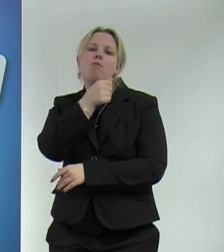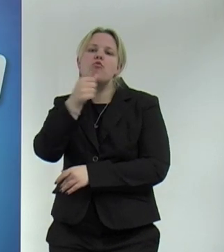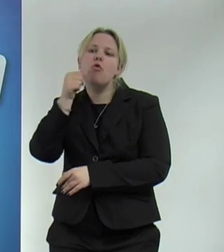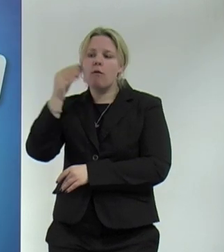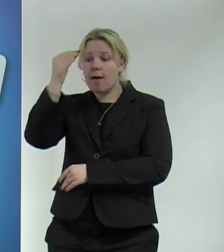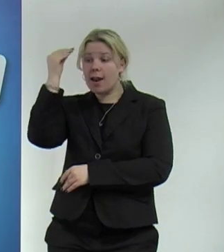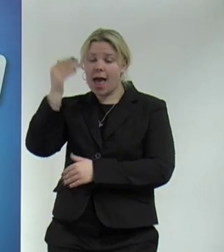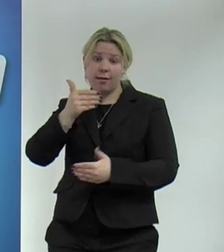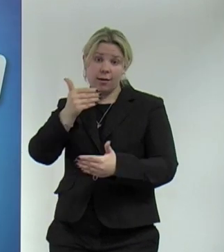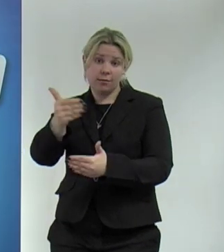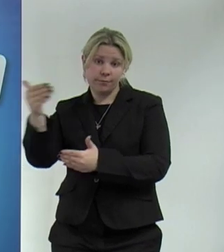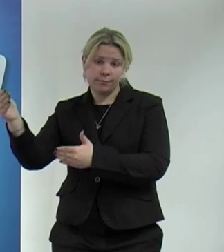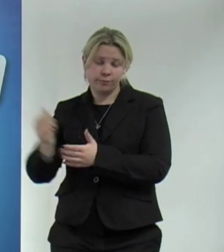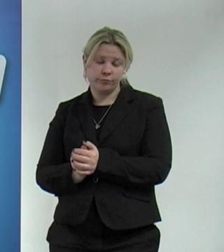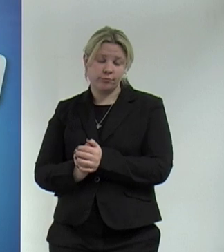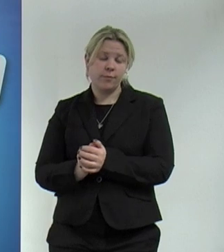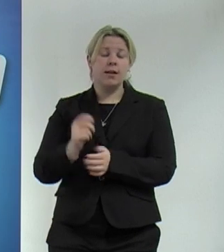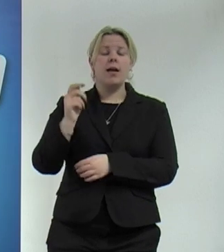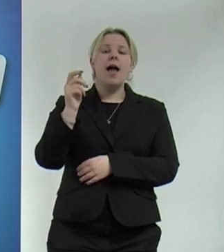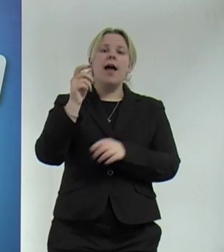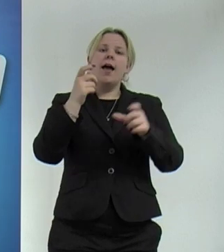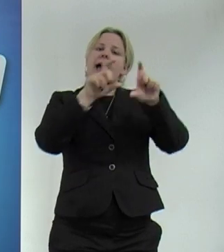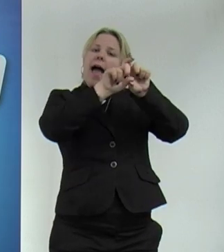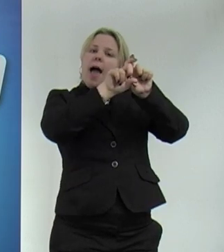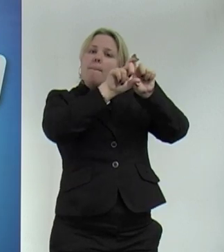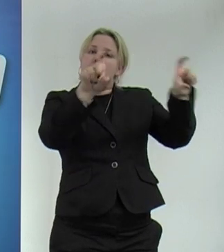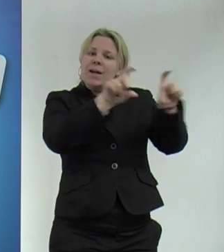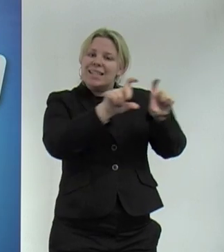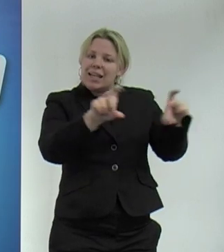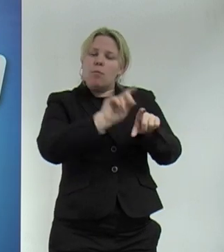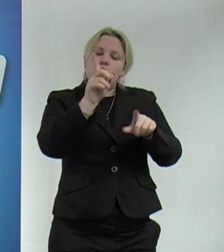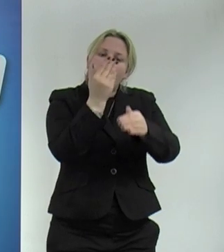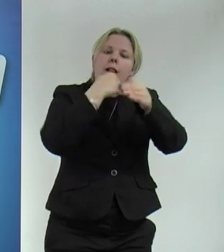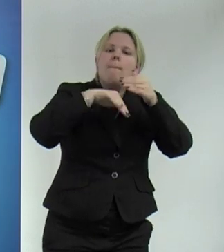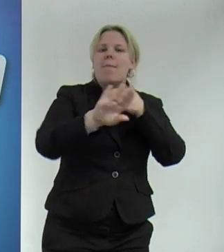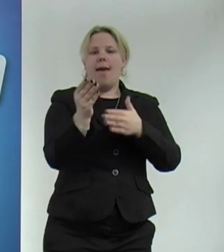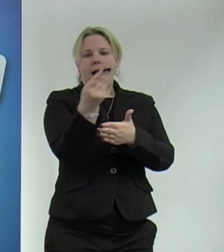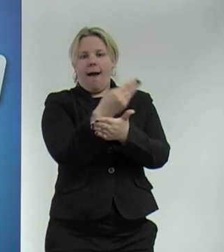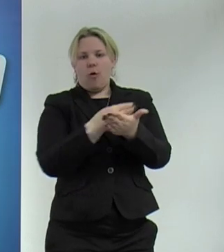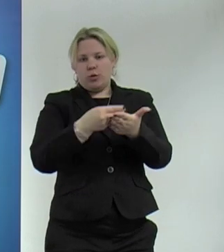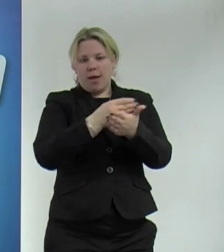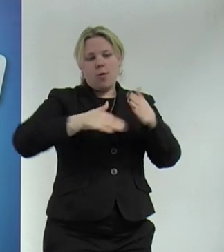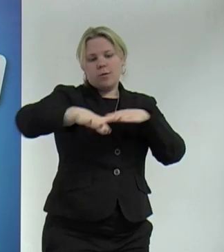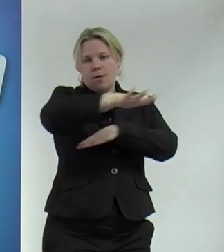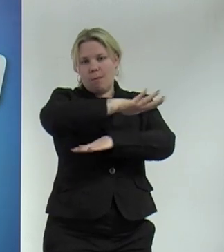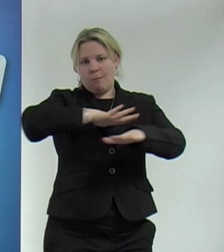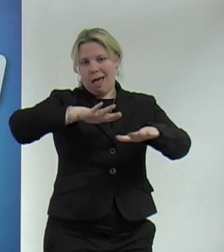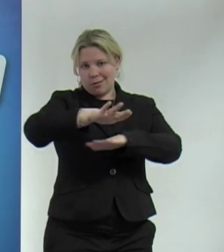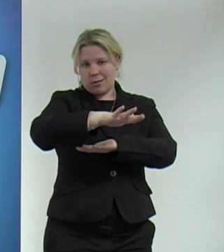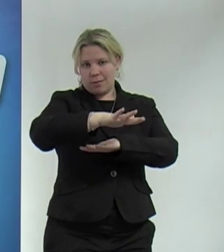In den Betrieben soll es mehr Ausbildungsplätze geben. Im Moment müssen